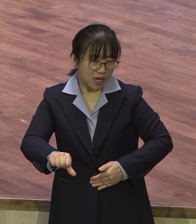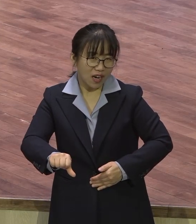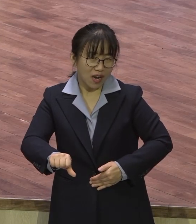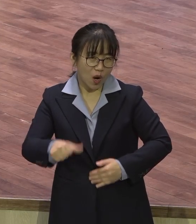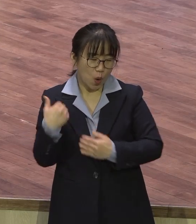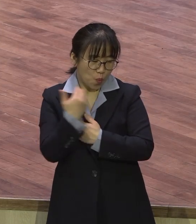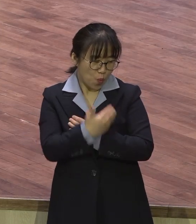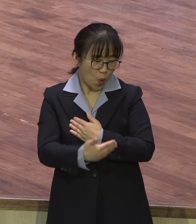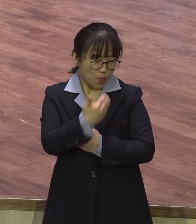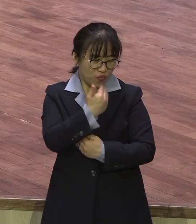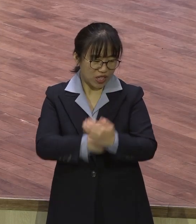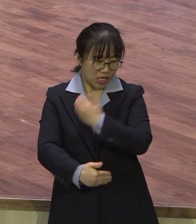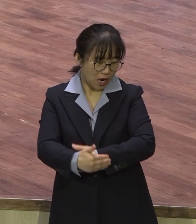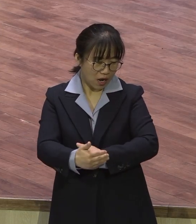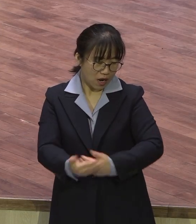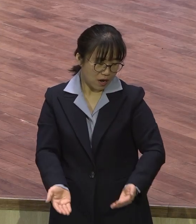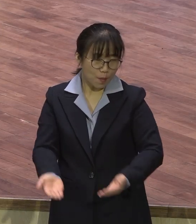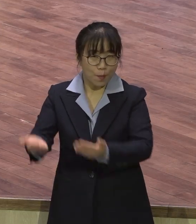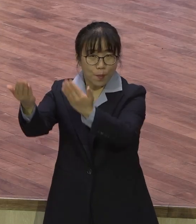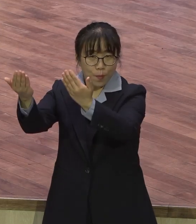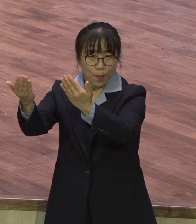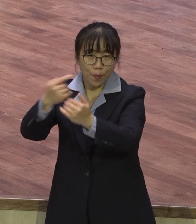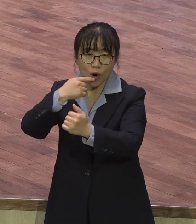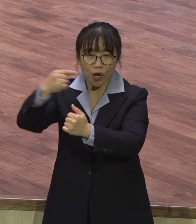바쳐라 하나님께서 왜 그러겠어요